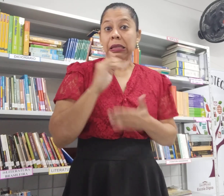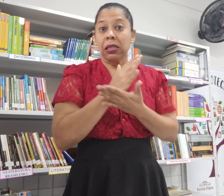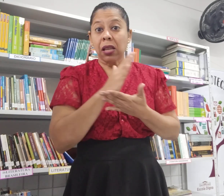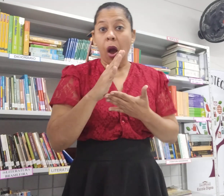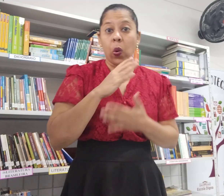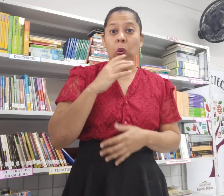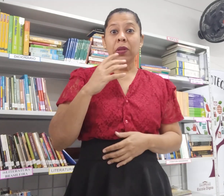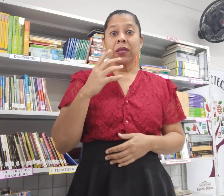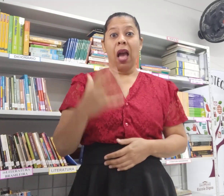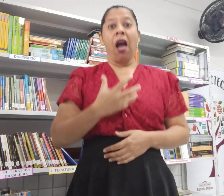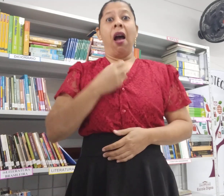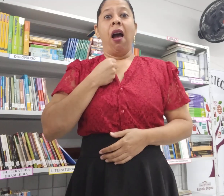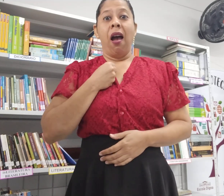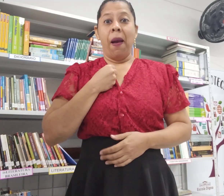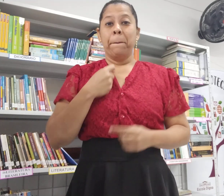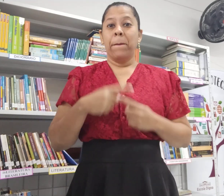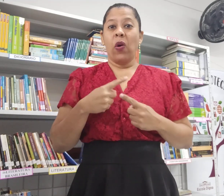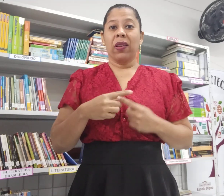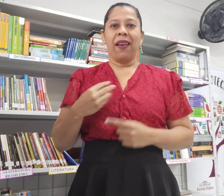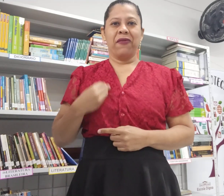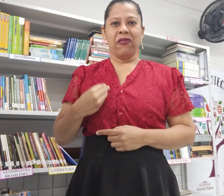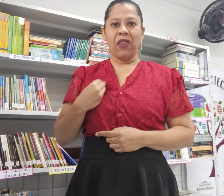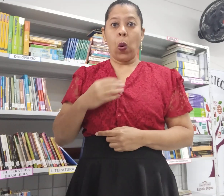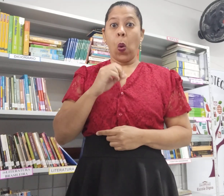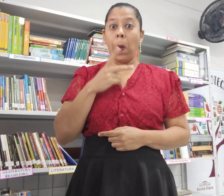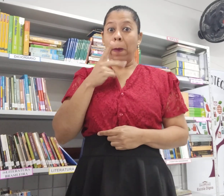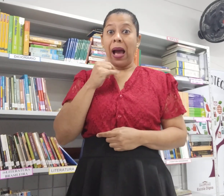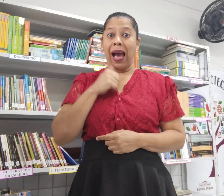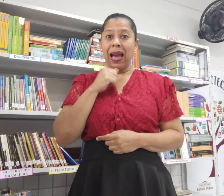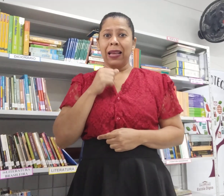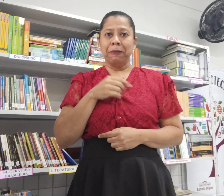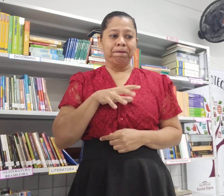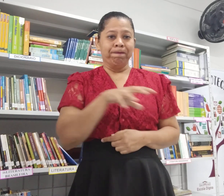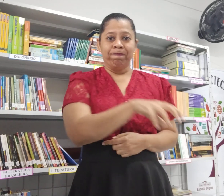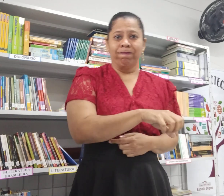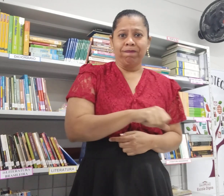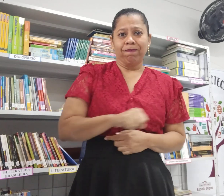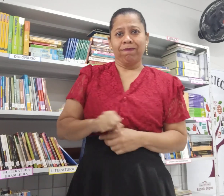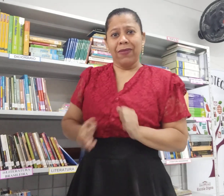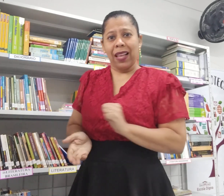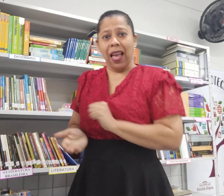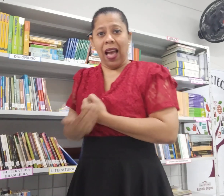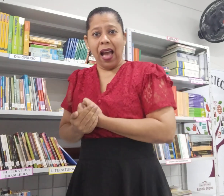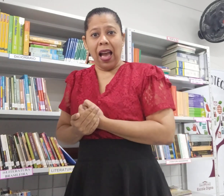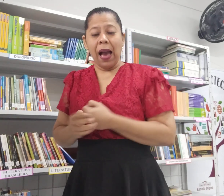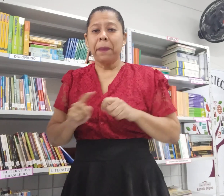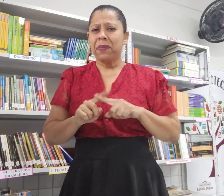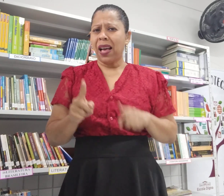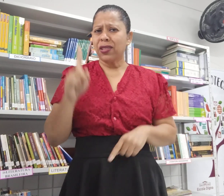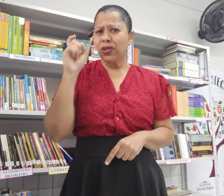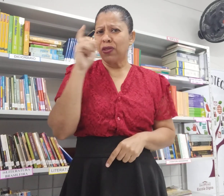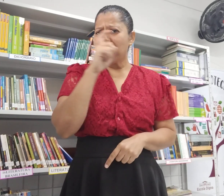sobreviver, ou aqueles cujos pais os escondiam. Mas era muito raro isso acontecer. Faziam então os surdos